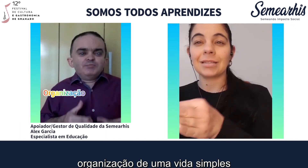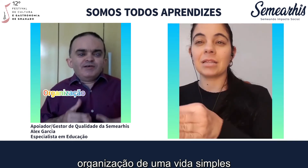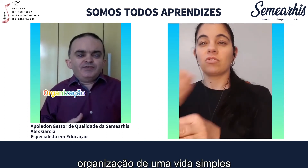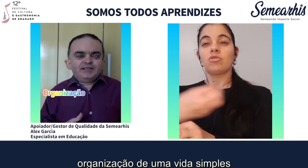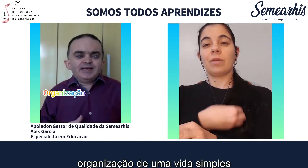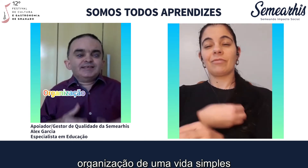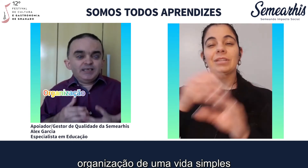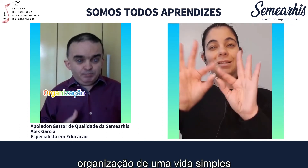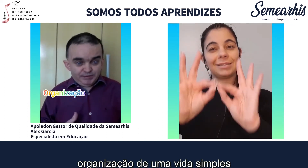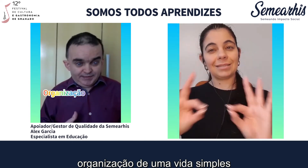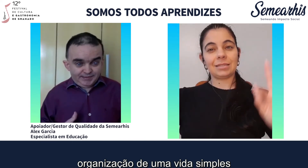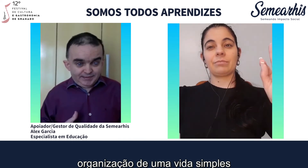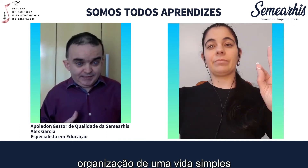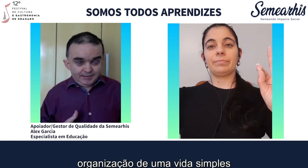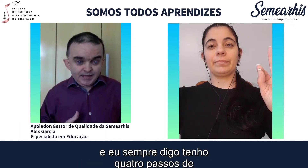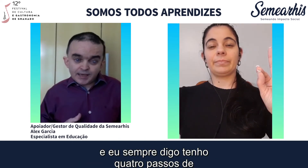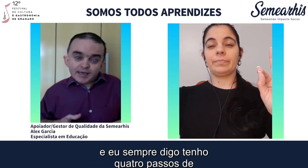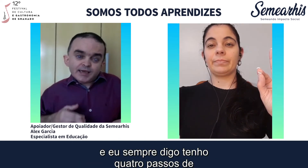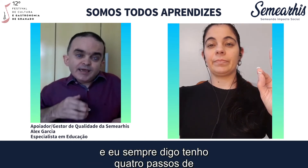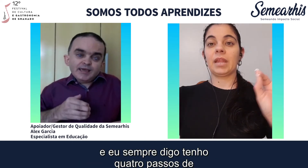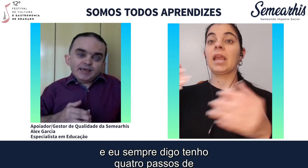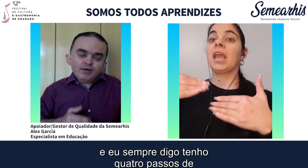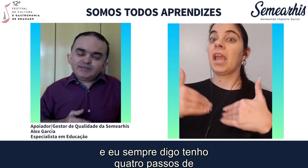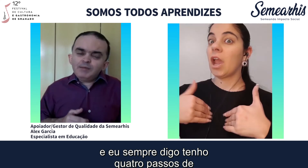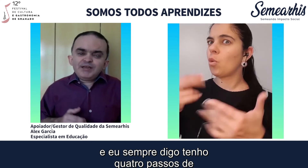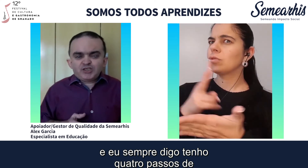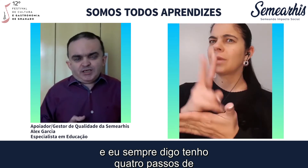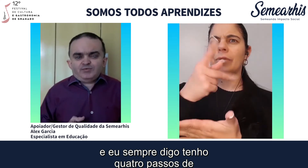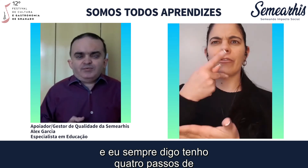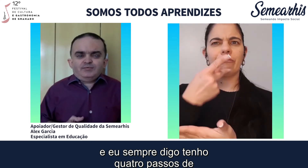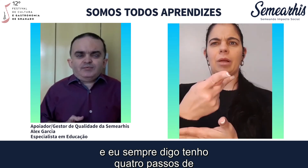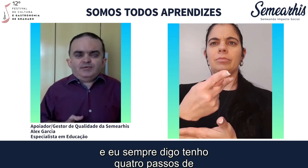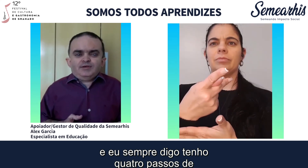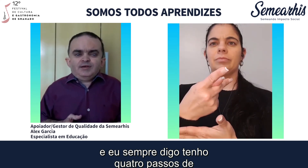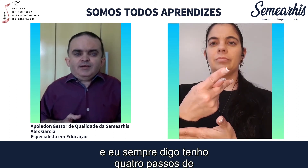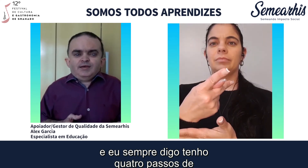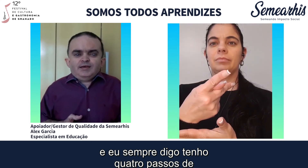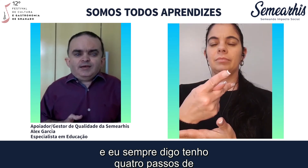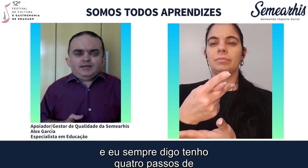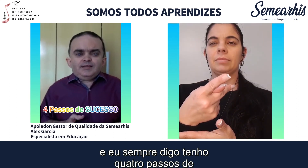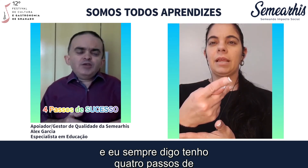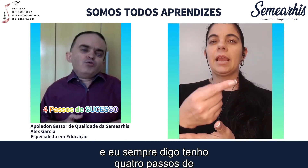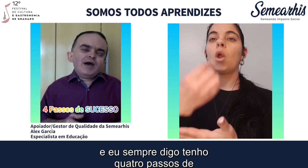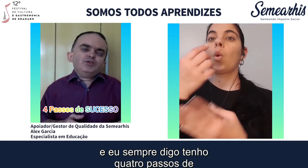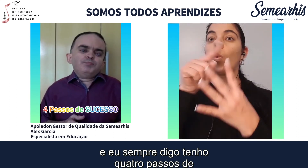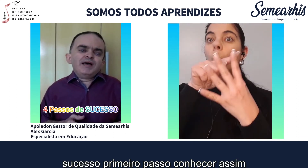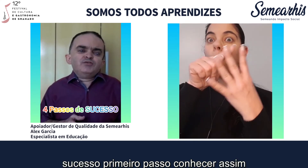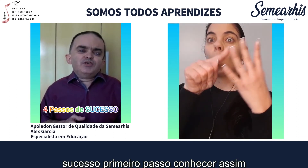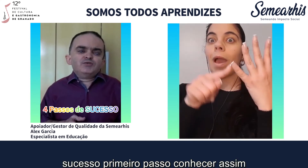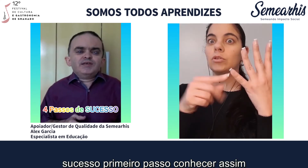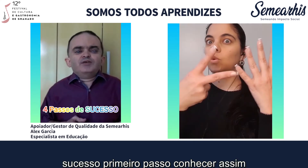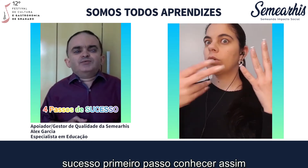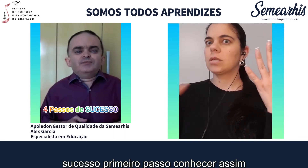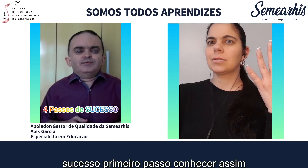organização de uma vida simples. Eu sempre digo, tenho 4